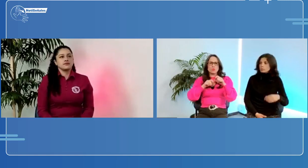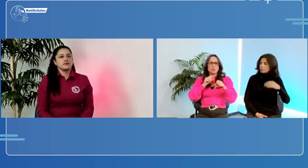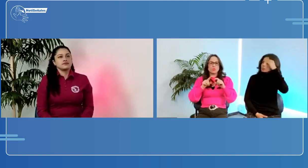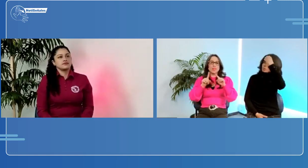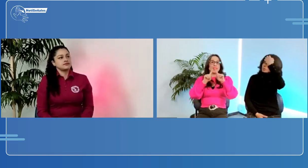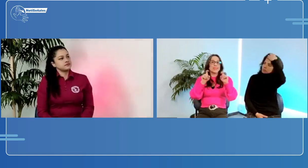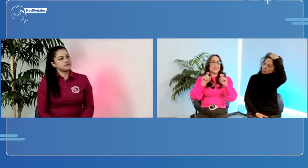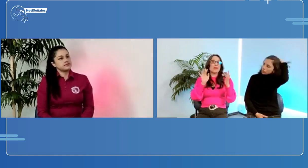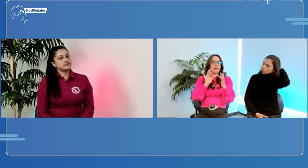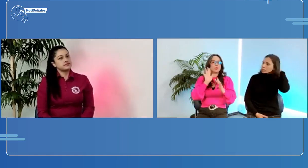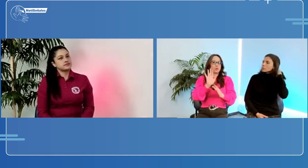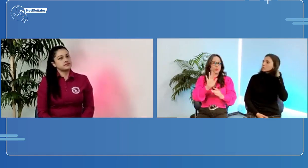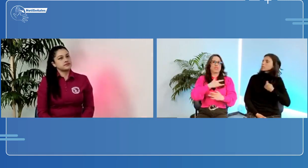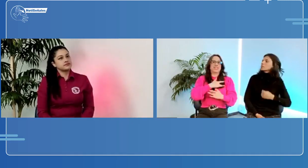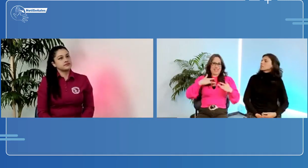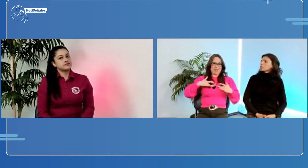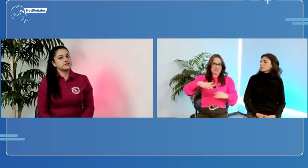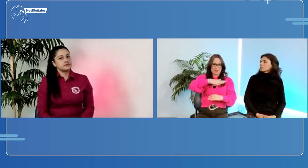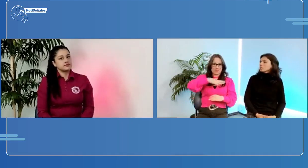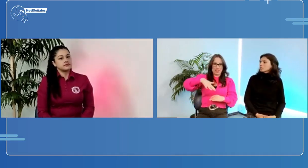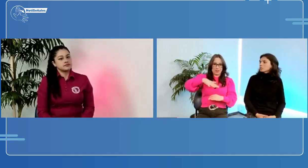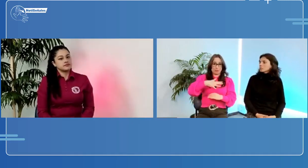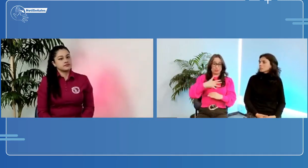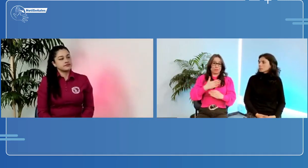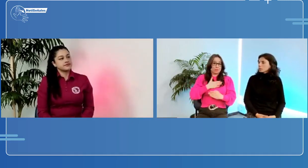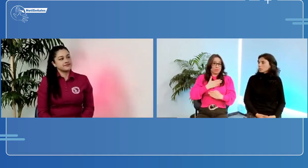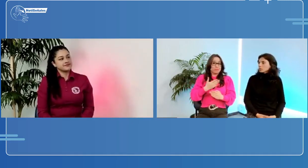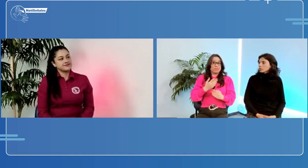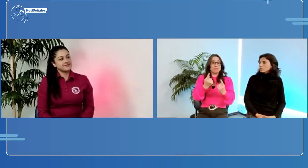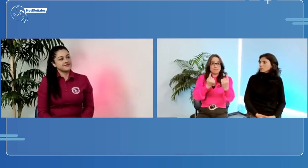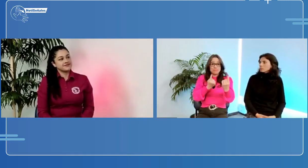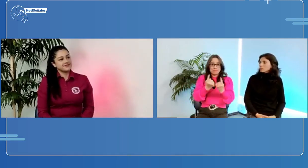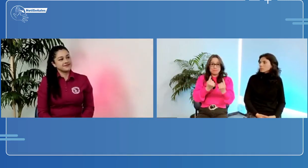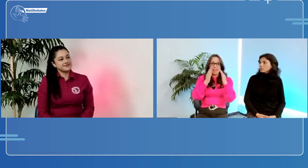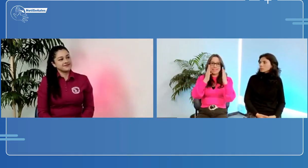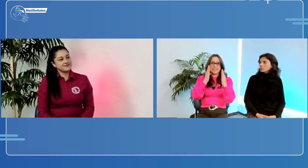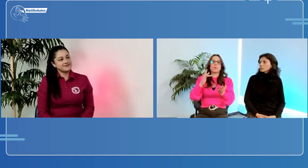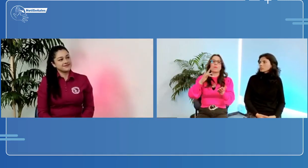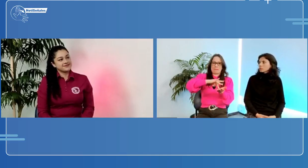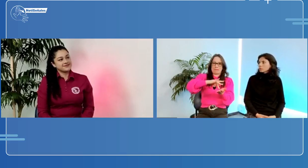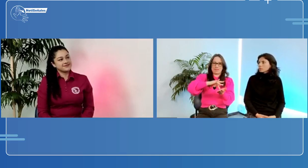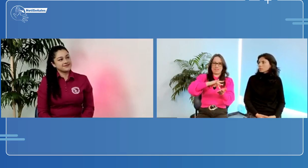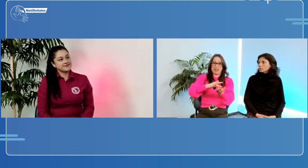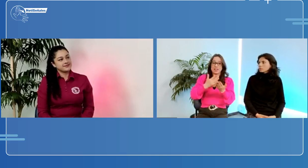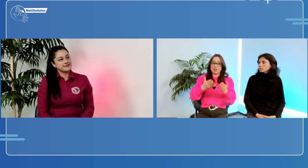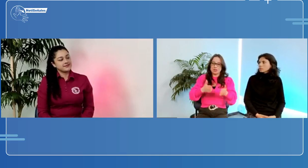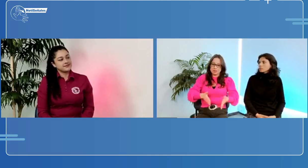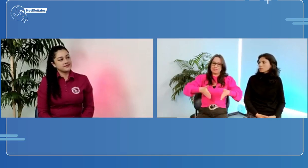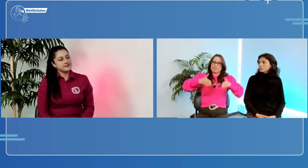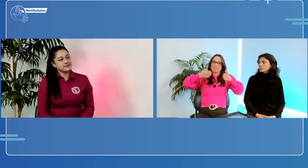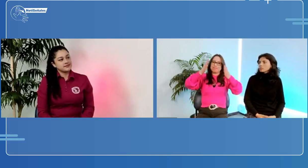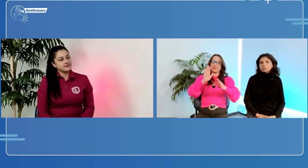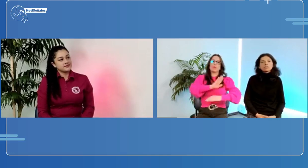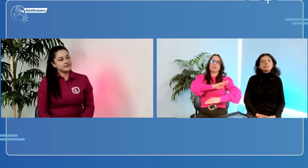hacer sugerencias o tienen alguna consulta frente al entorno de salud, pueden acercarse a nuestro